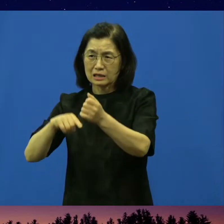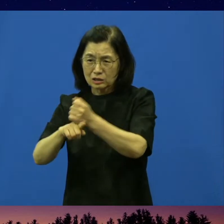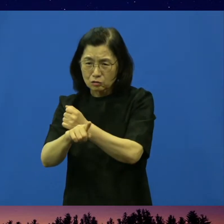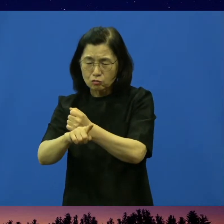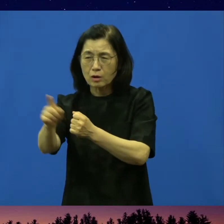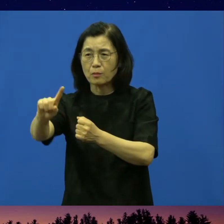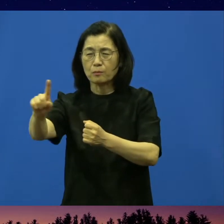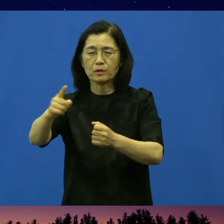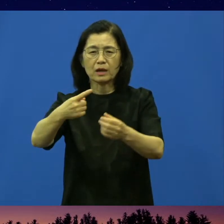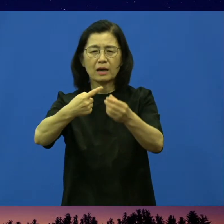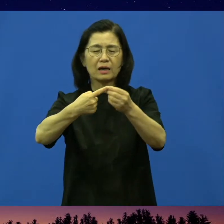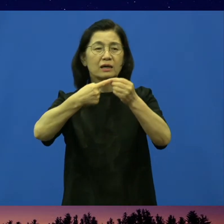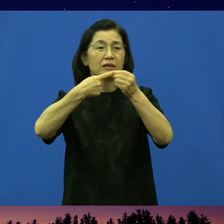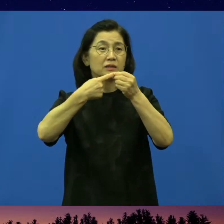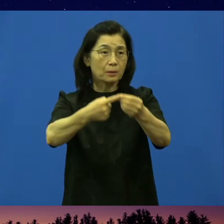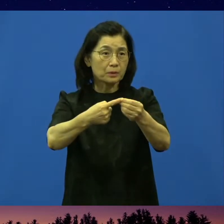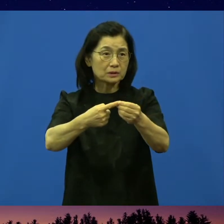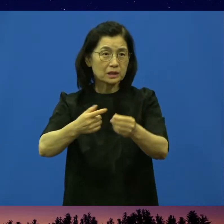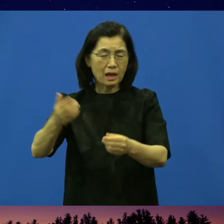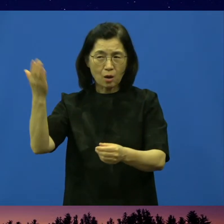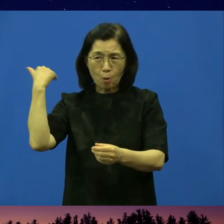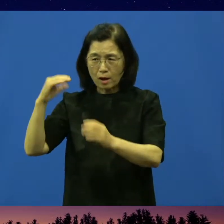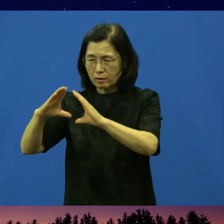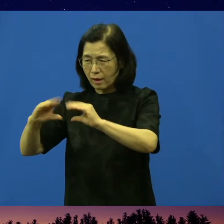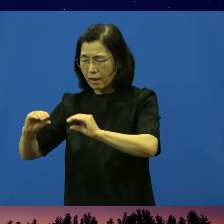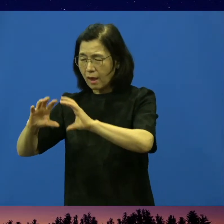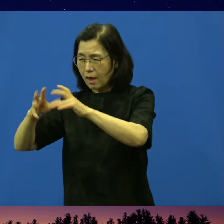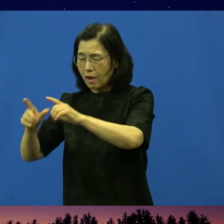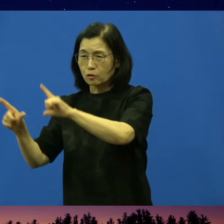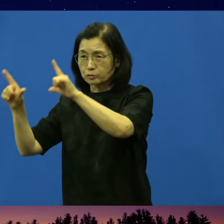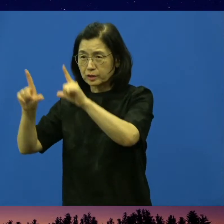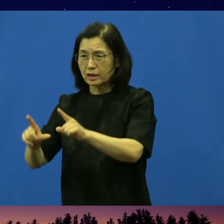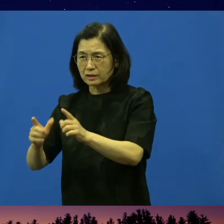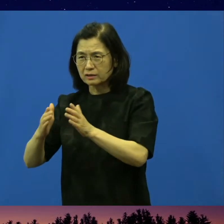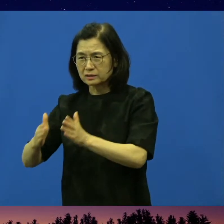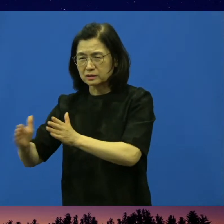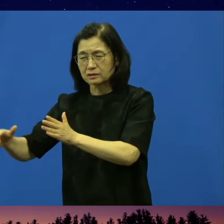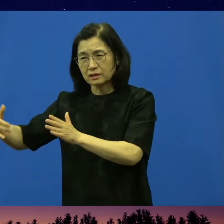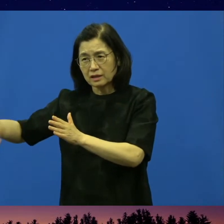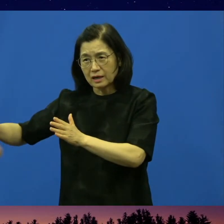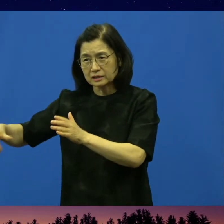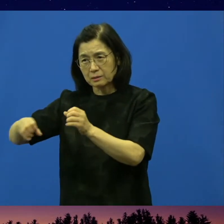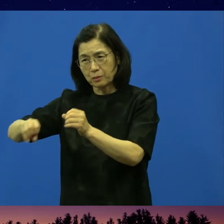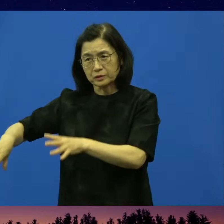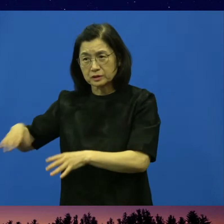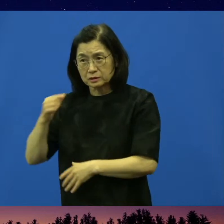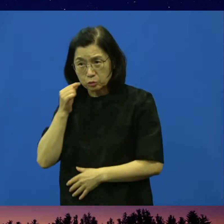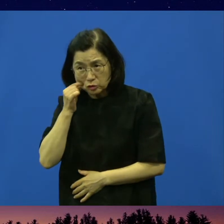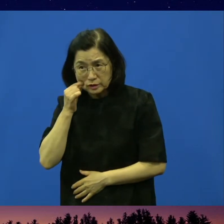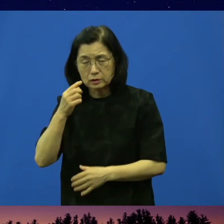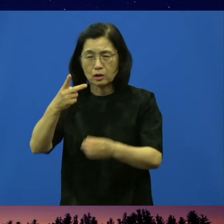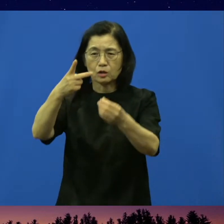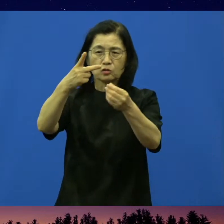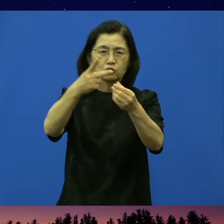아직 과거가 제대로 정리가 안 된 겁니다. 또 하나는 현재의 삶에